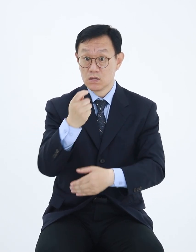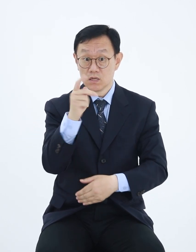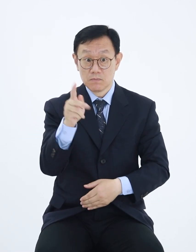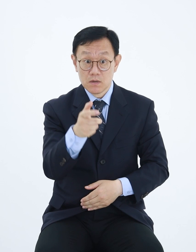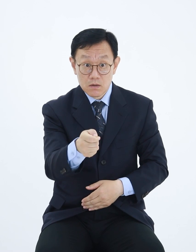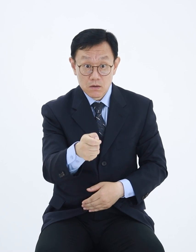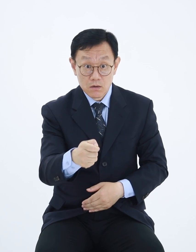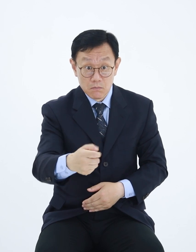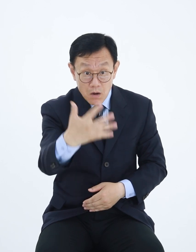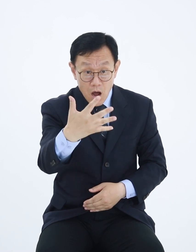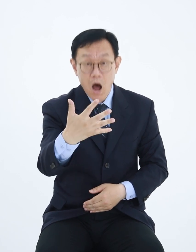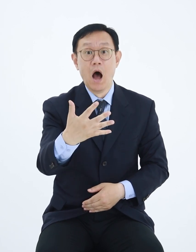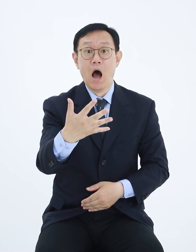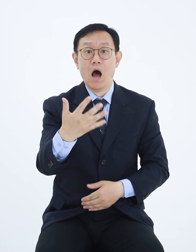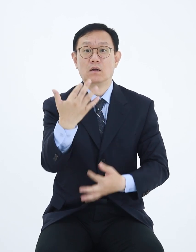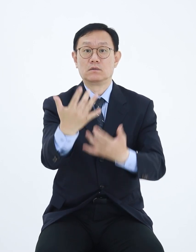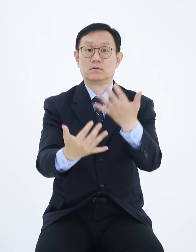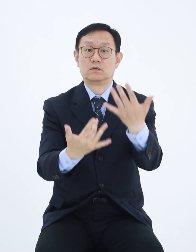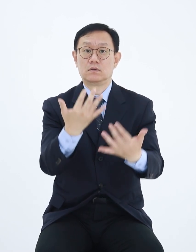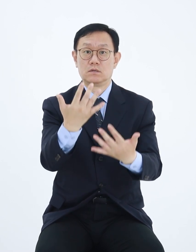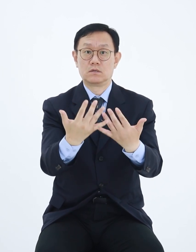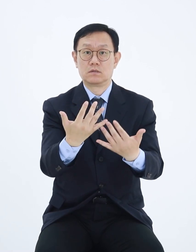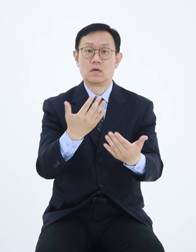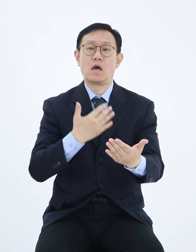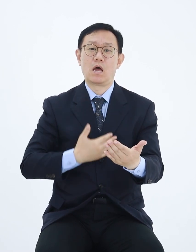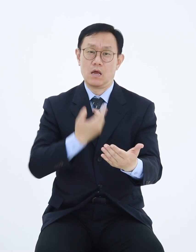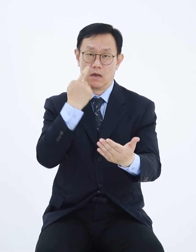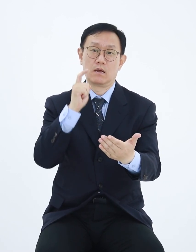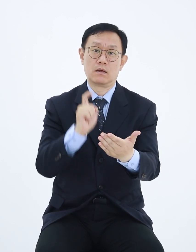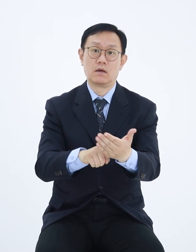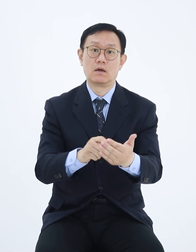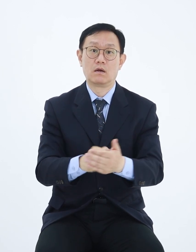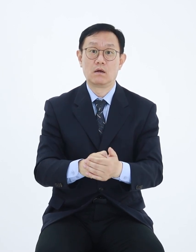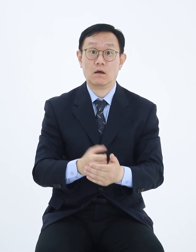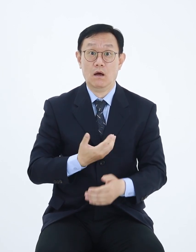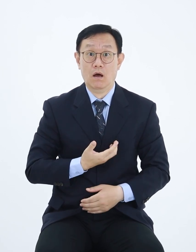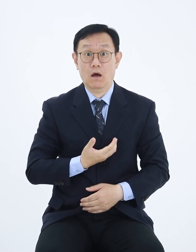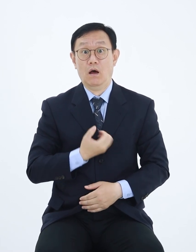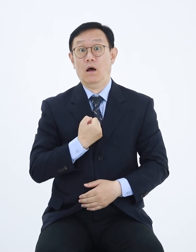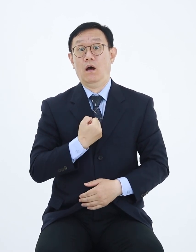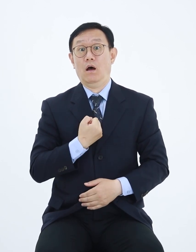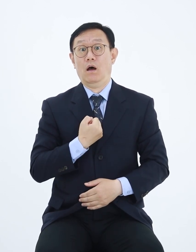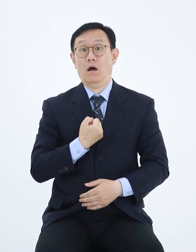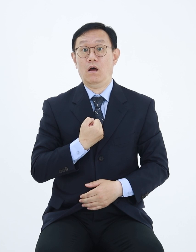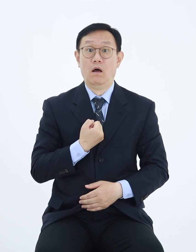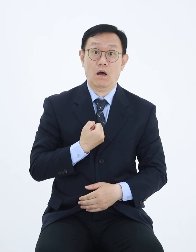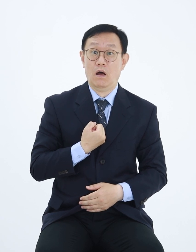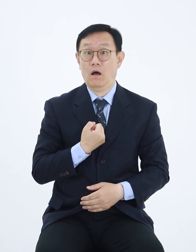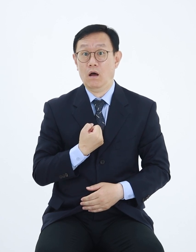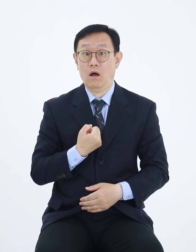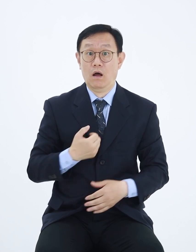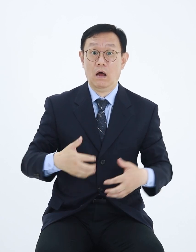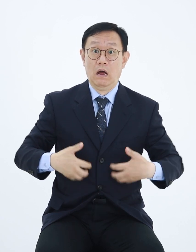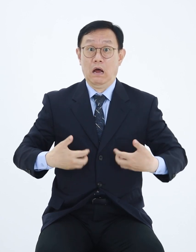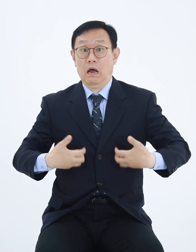나서야 화재 상황을 알게 되었습니다. 너무 놀란 S씨는 안절부절 어떻게 할 줄을